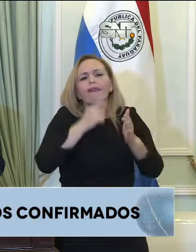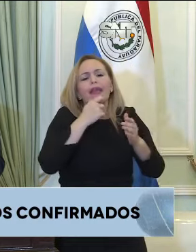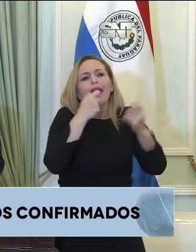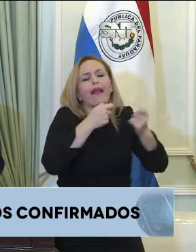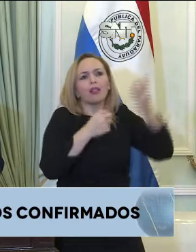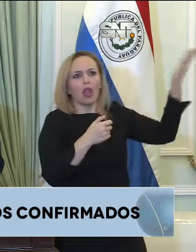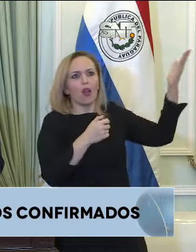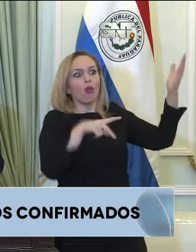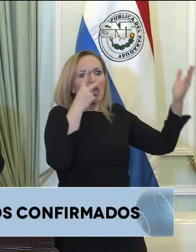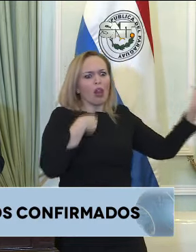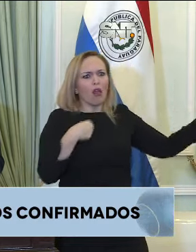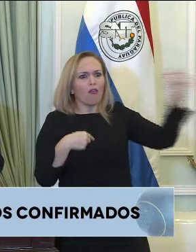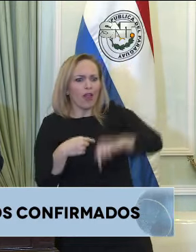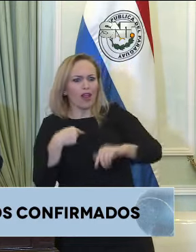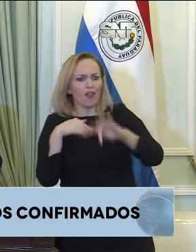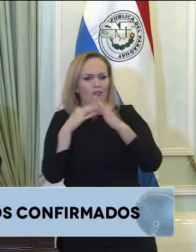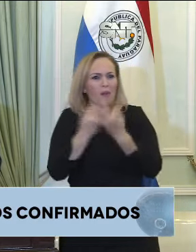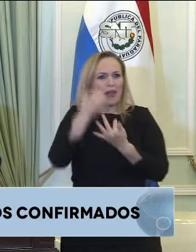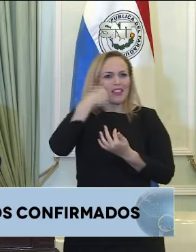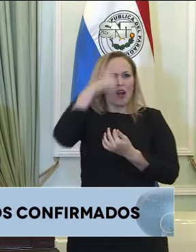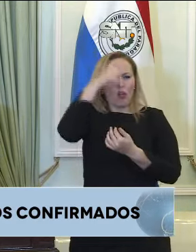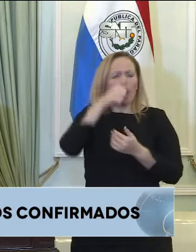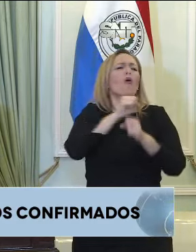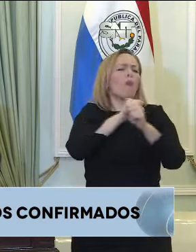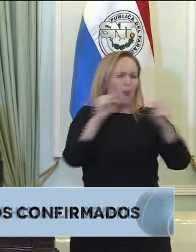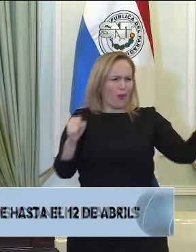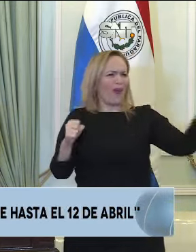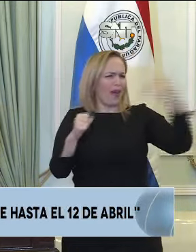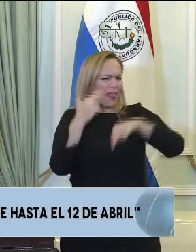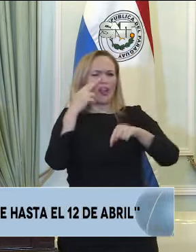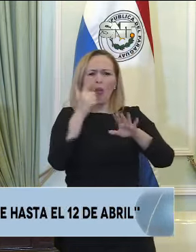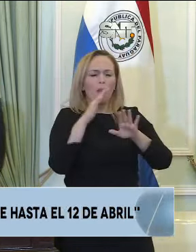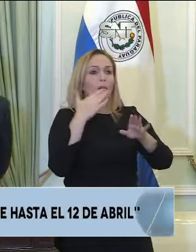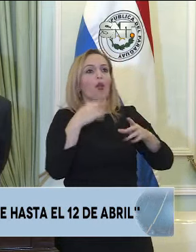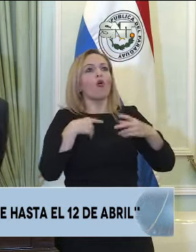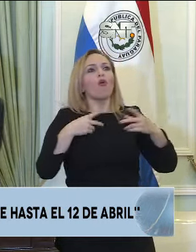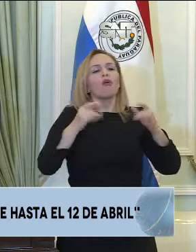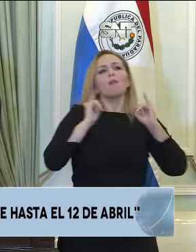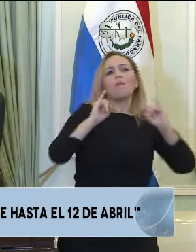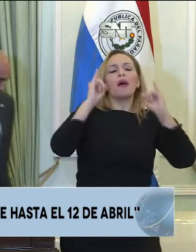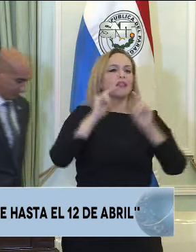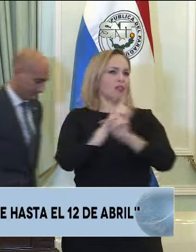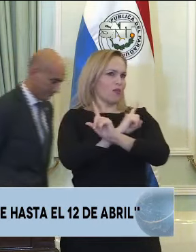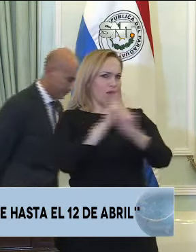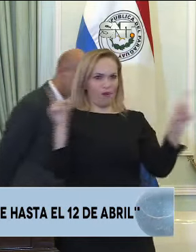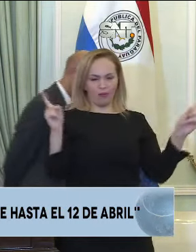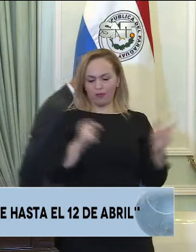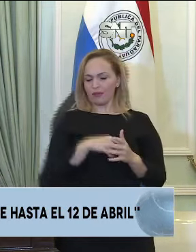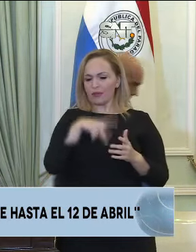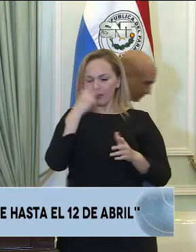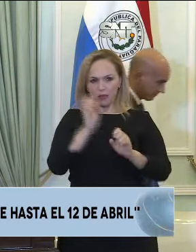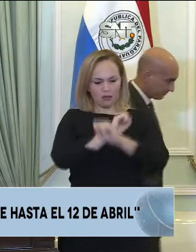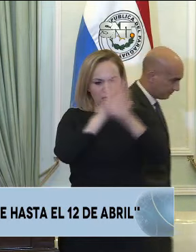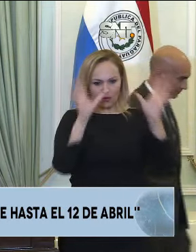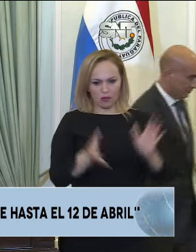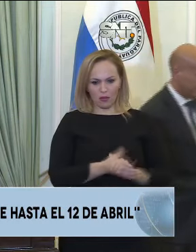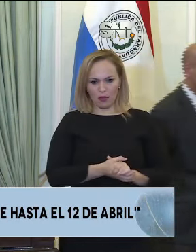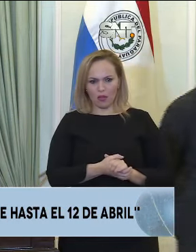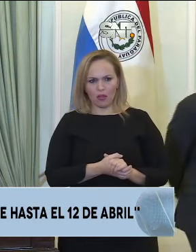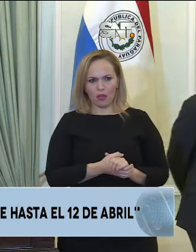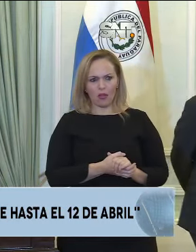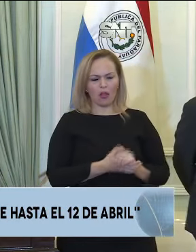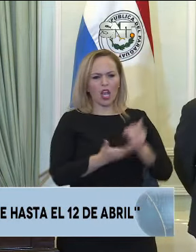el señor Ministro Acevedo antes. Eso es lo que buscamos. Para la Ministra Kramer, brevemente para aclarar nada más. En cuanto